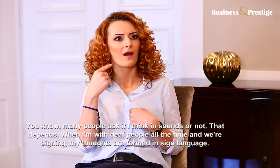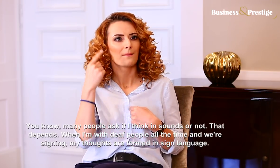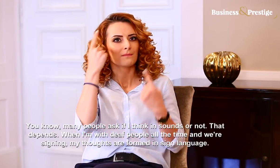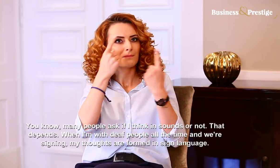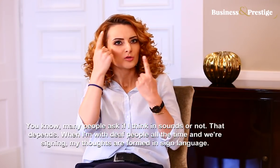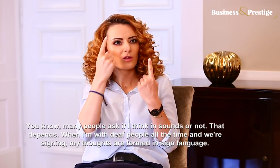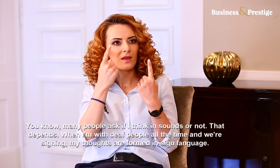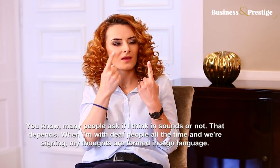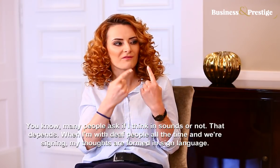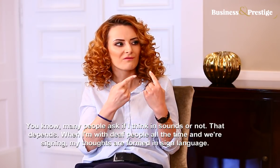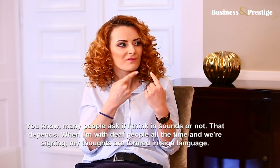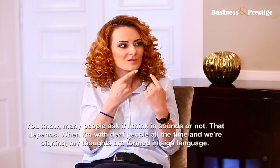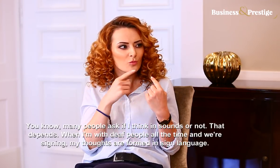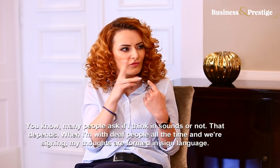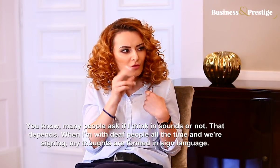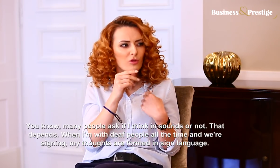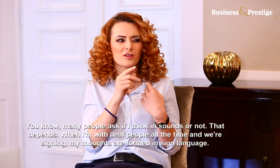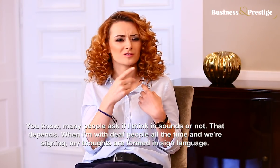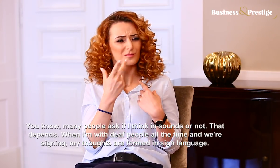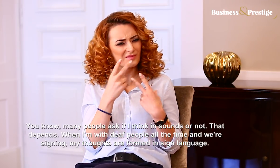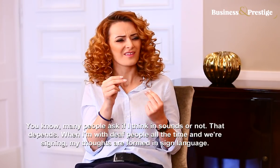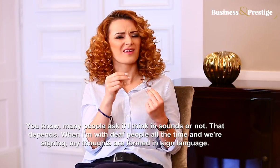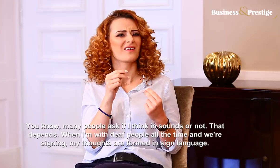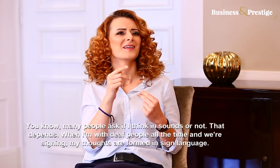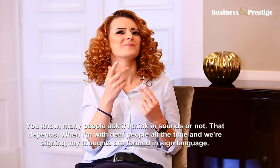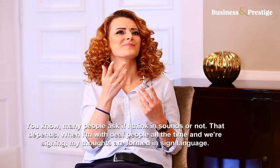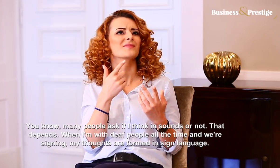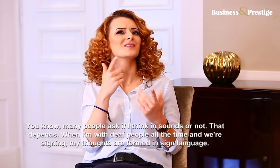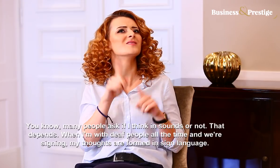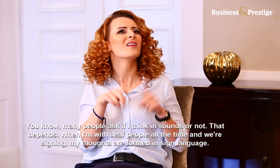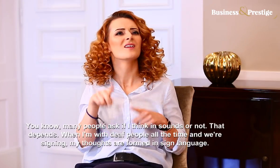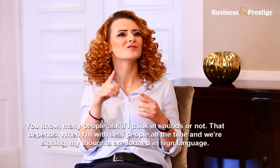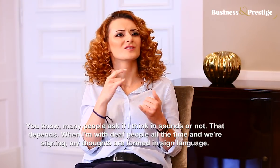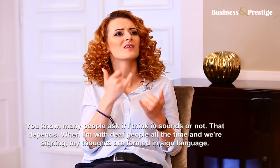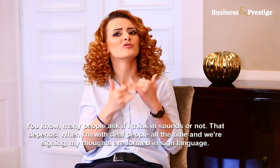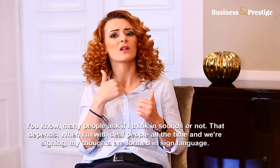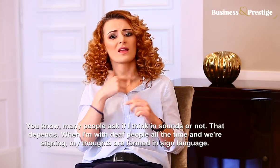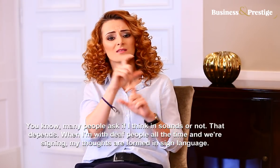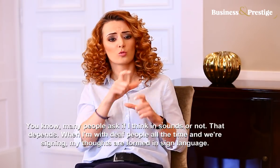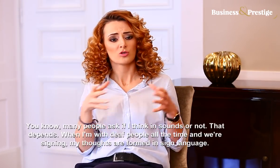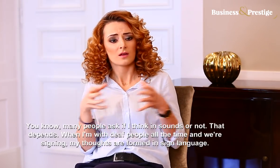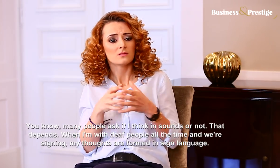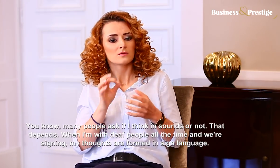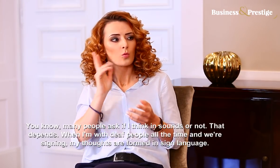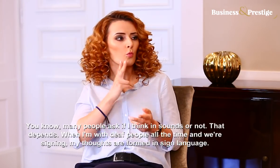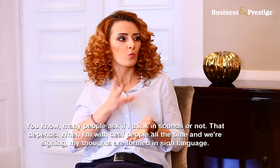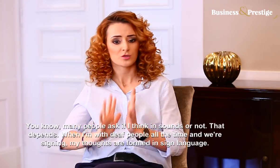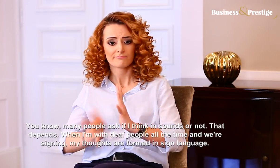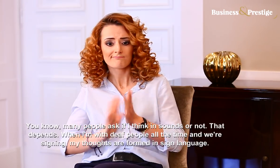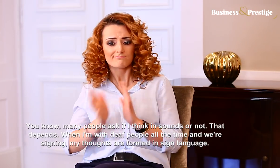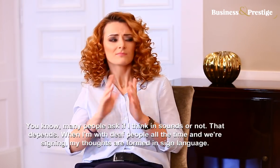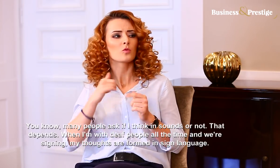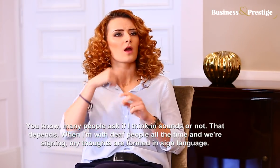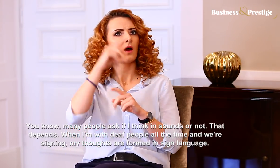mnie pyta o to, czy myślę w języku fonicznym, czy też nie. Nie, to zależy. Jeżeli cały czas jestem